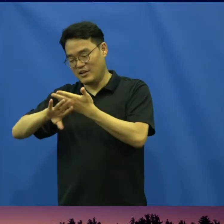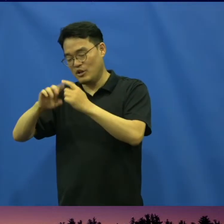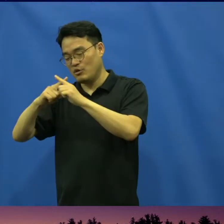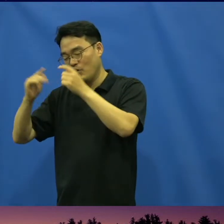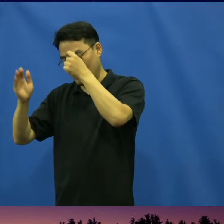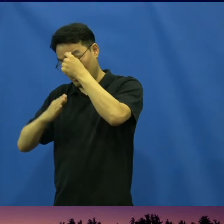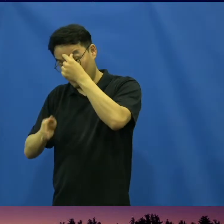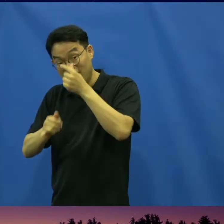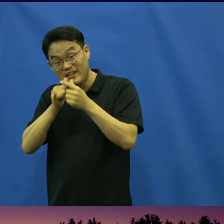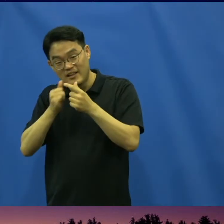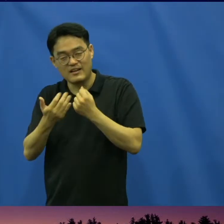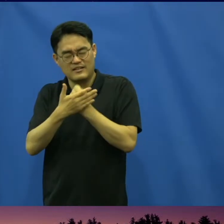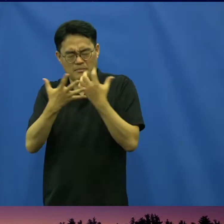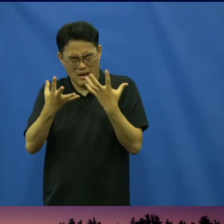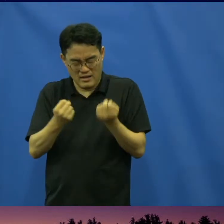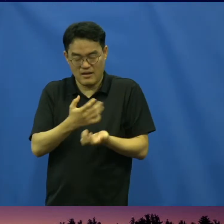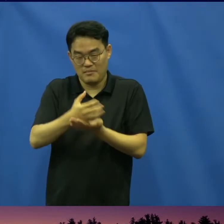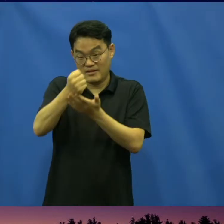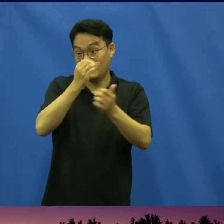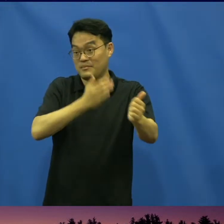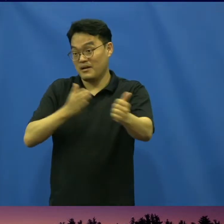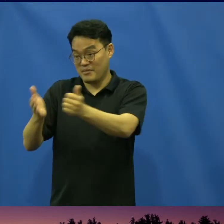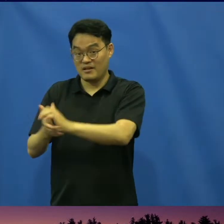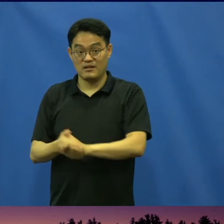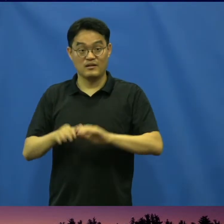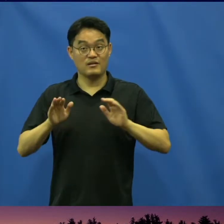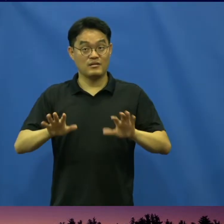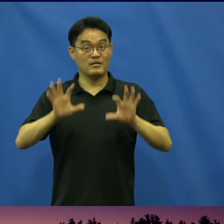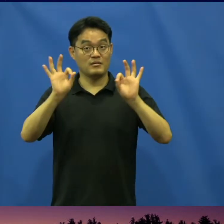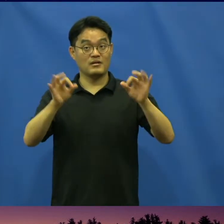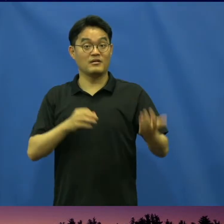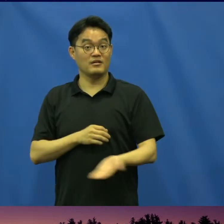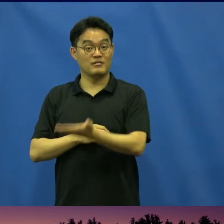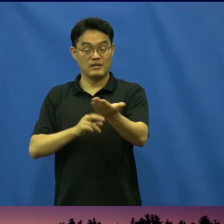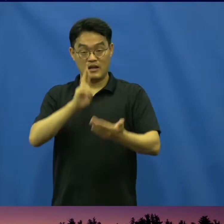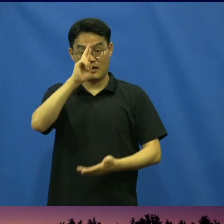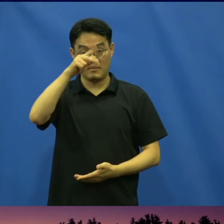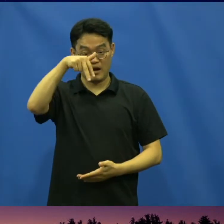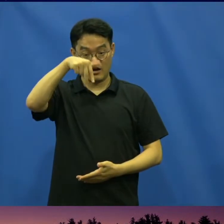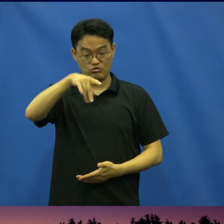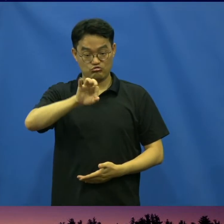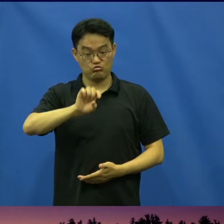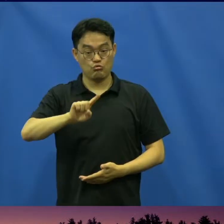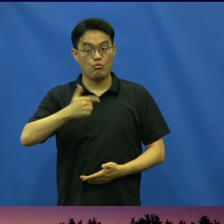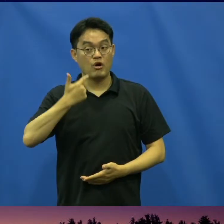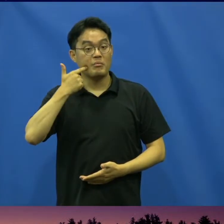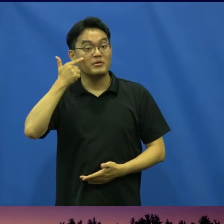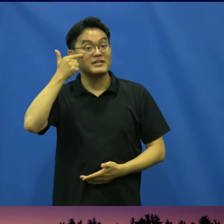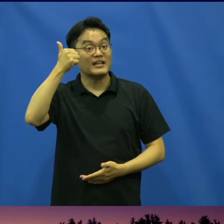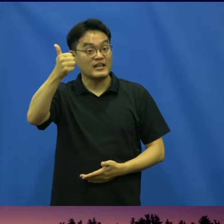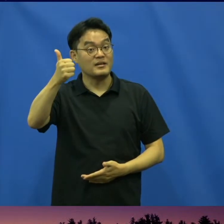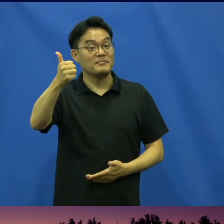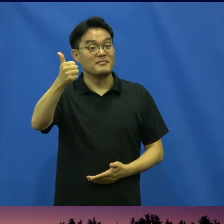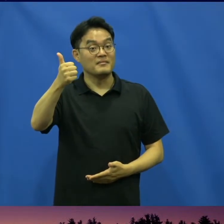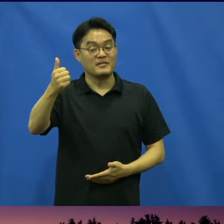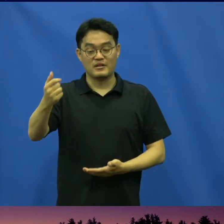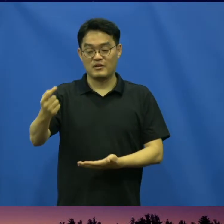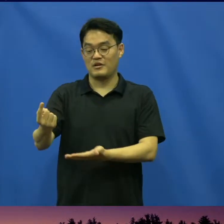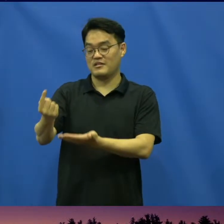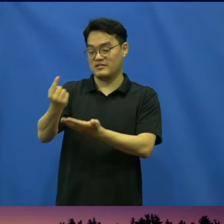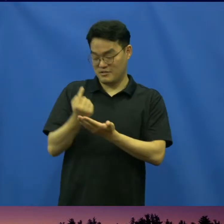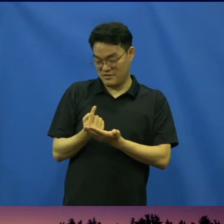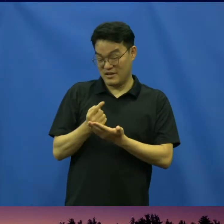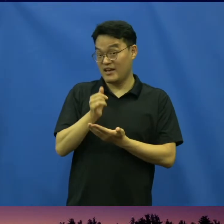받으시고 가시길 바라고. 오늘도 보니까 박중원 목사님하고 여러분들이 휴가 왔는데 참여했는데 소개는 안 하기로 했는데 이미 나오고